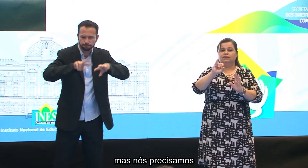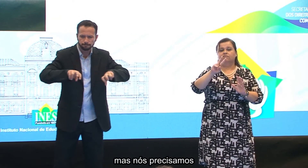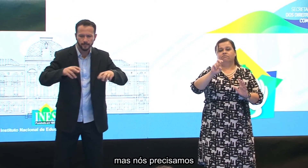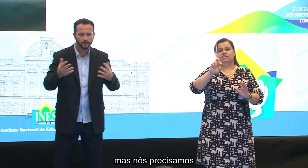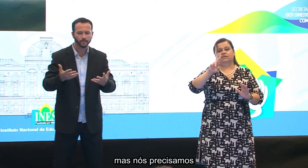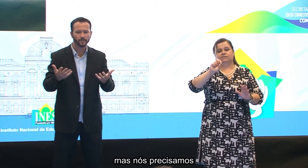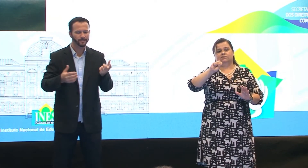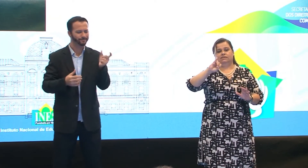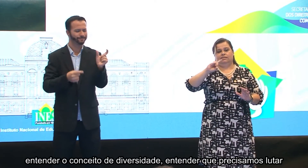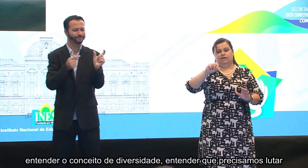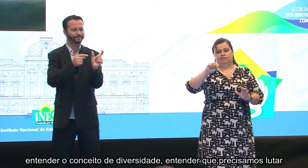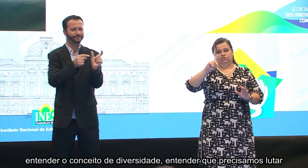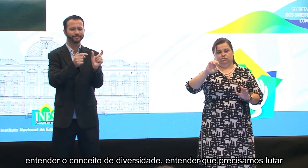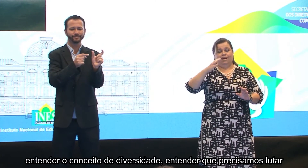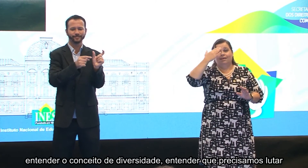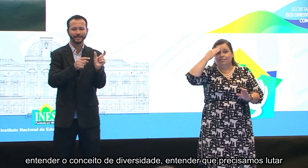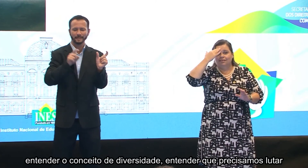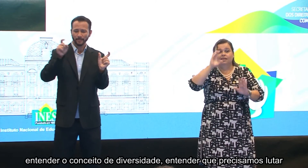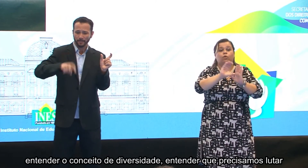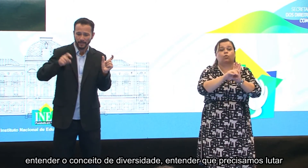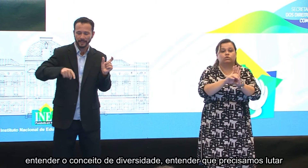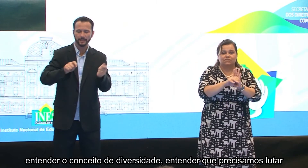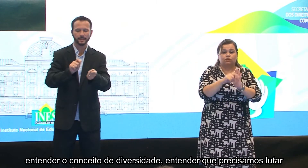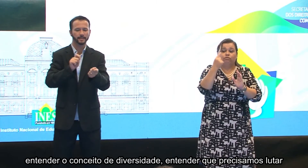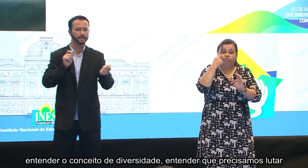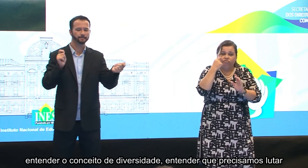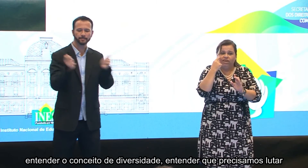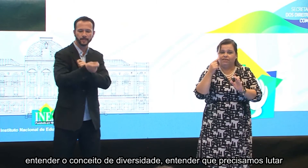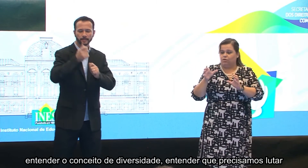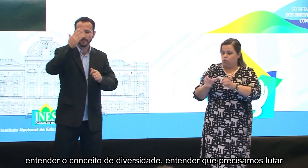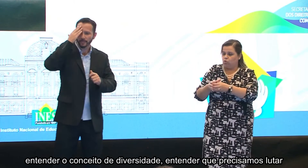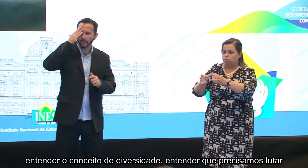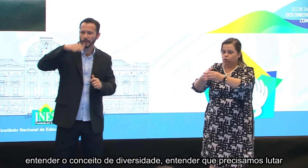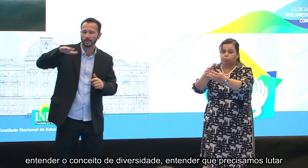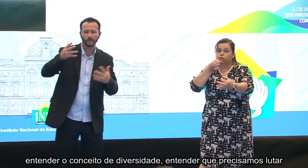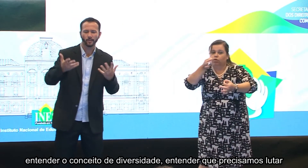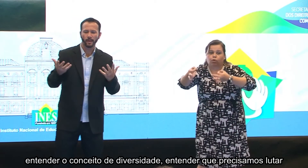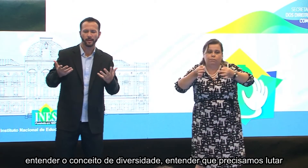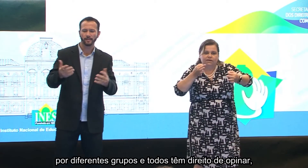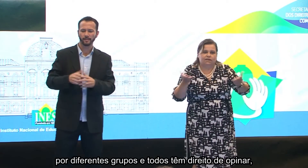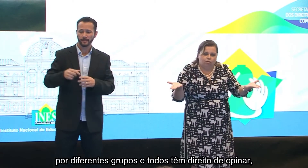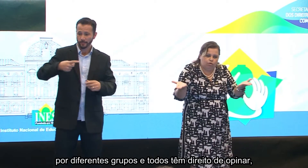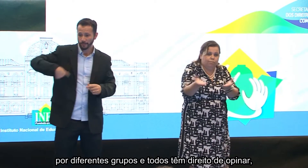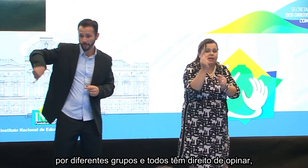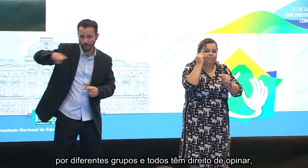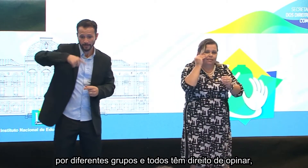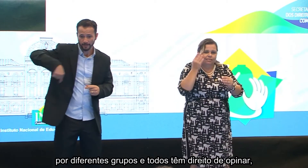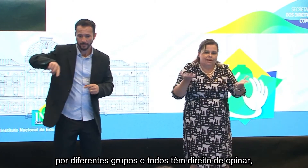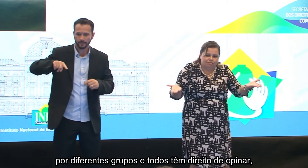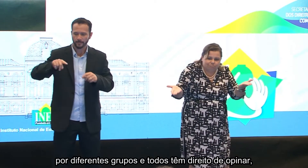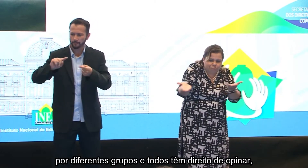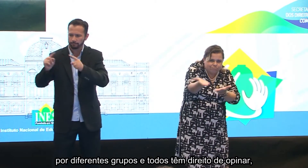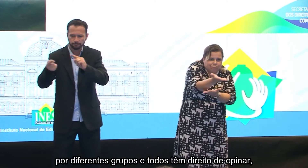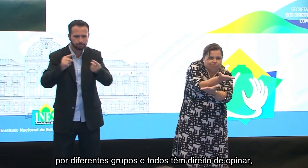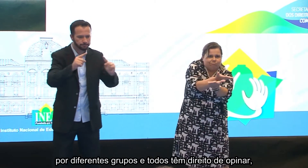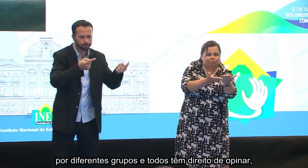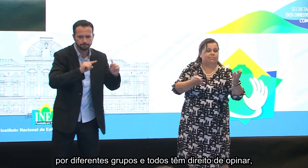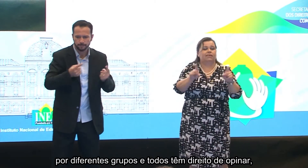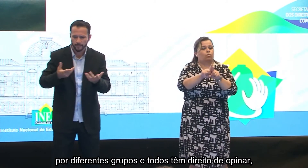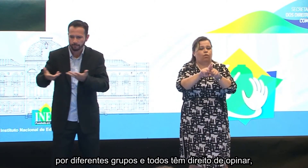precisamos entender o conceito de diversidade e entender que precisamos lutar por diferentes grupos e que todos têm direito